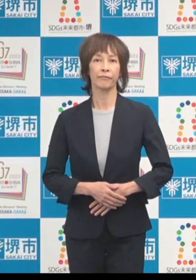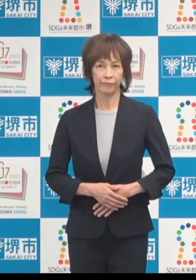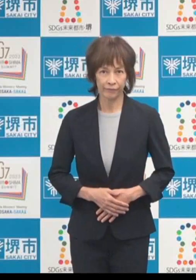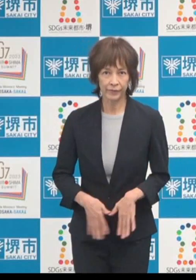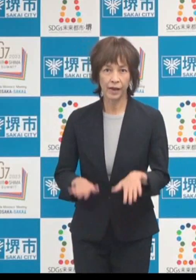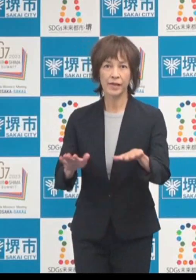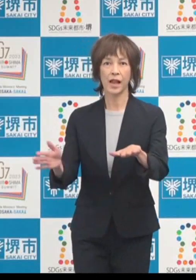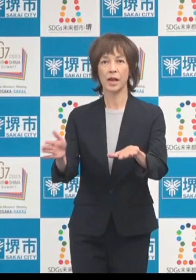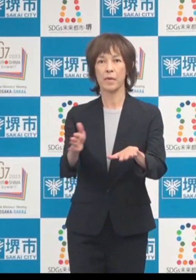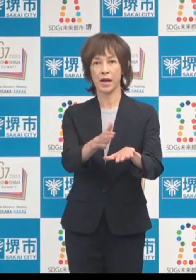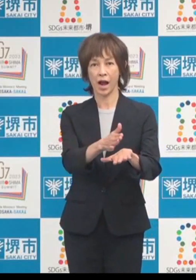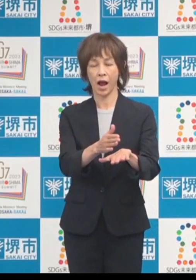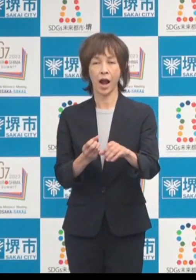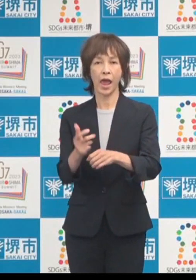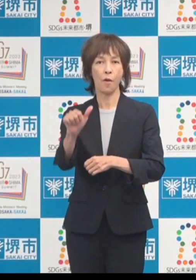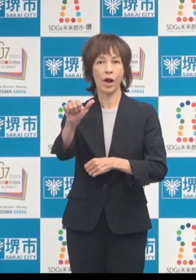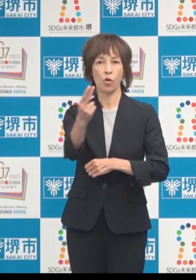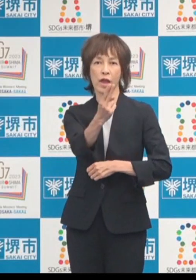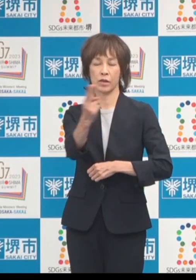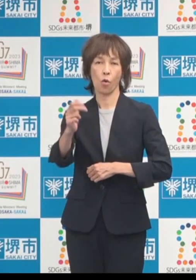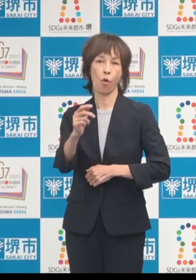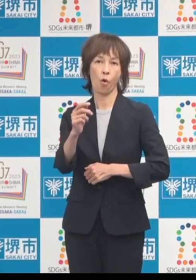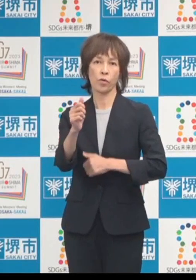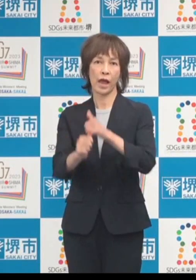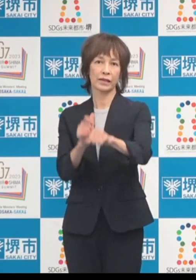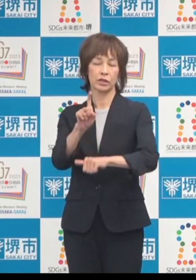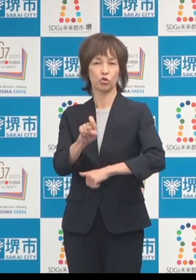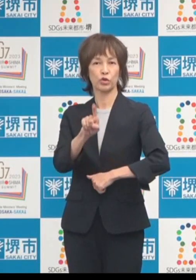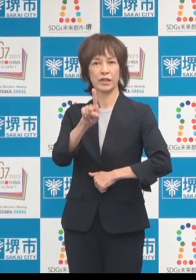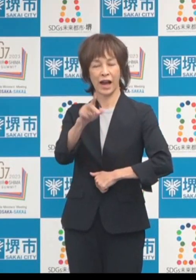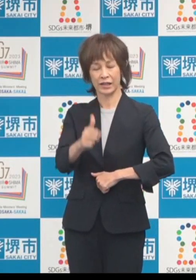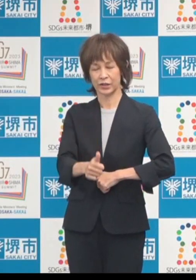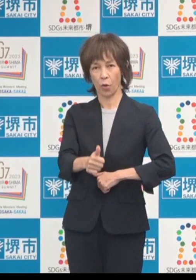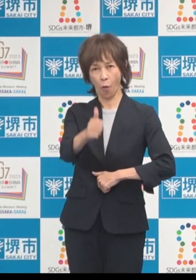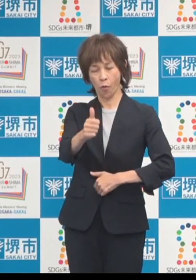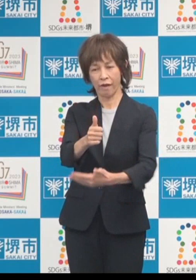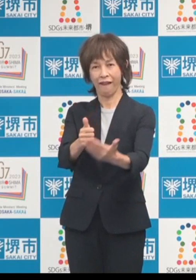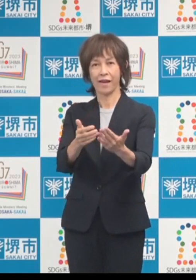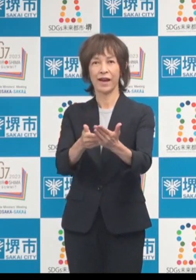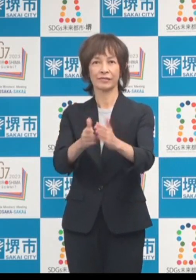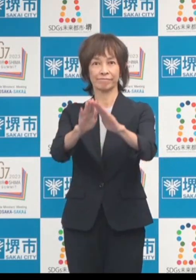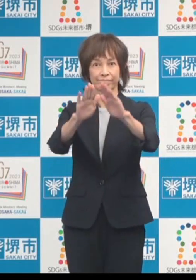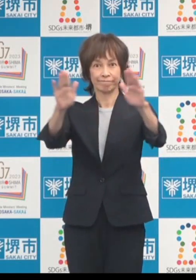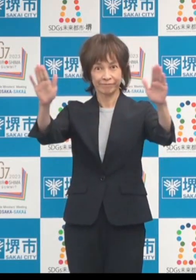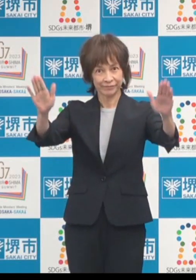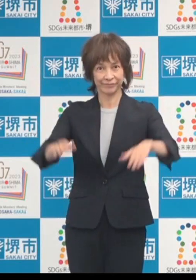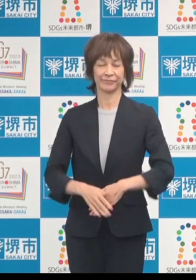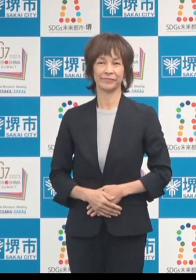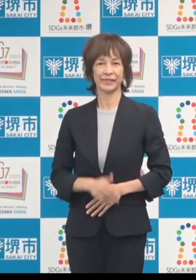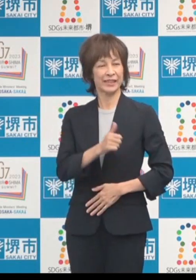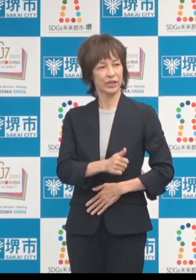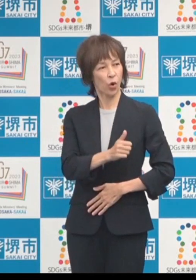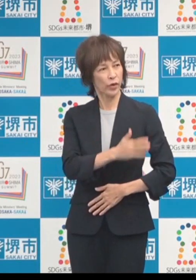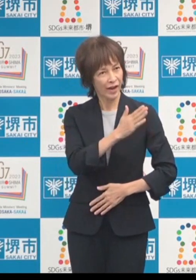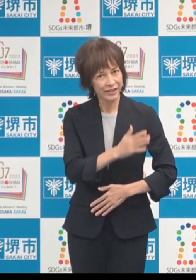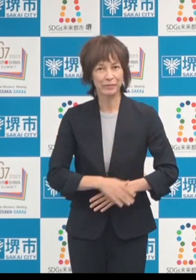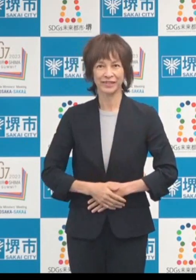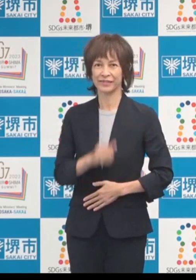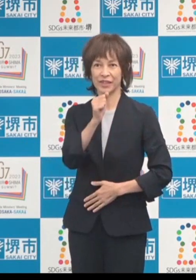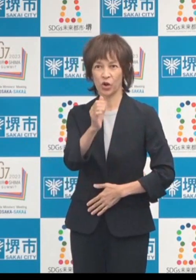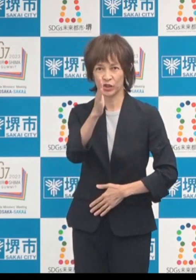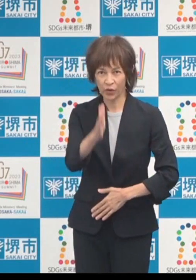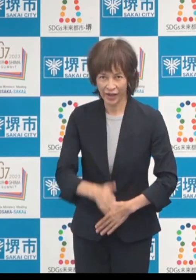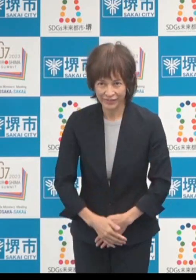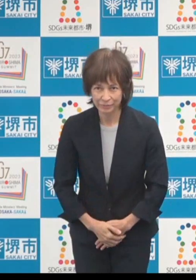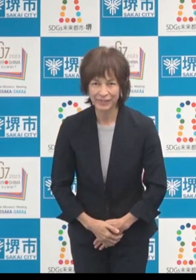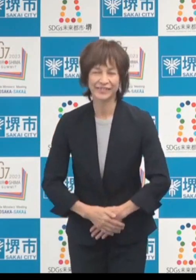それではただいまより令和5年度第11回市長記者会見を始めさせていただきます。長渕市長、よろしくお願いします。 はい、よろしくお願い